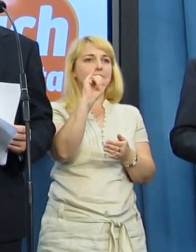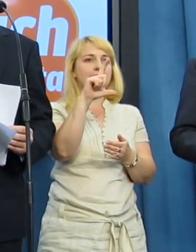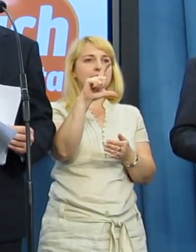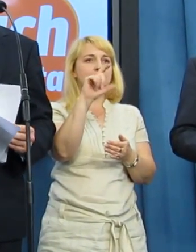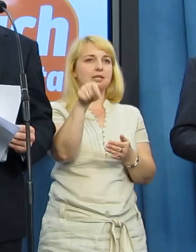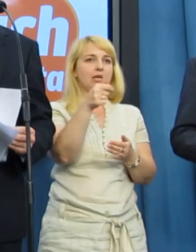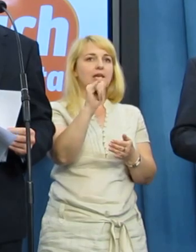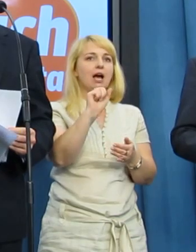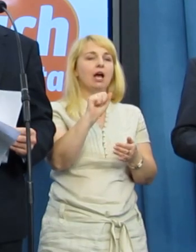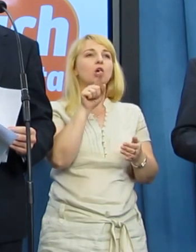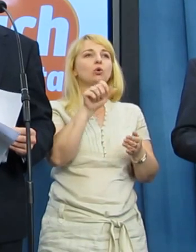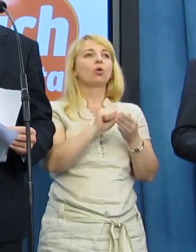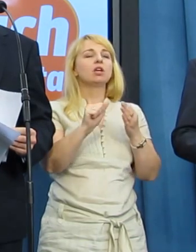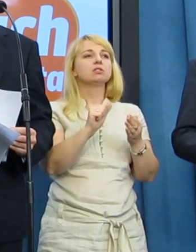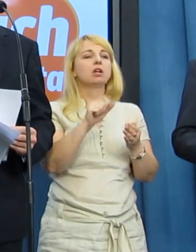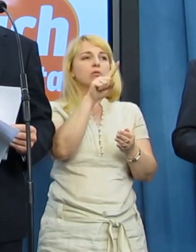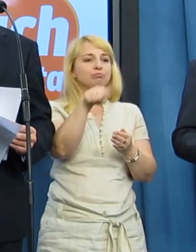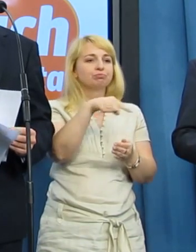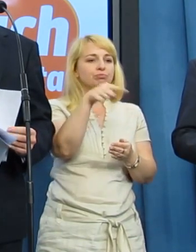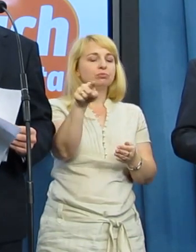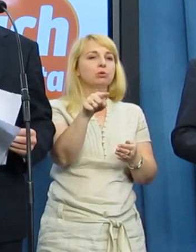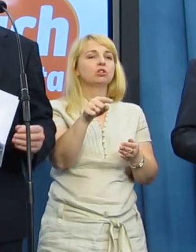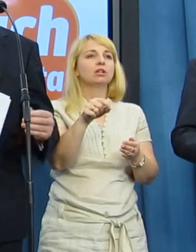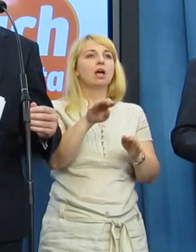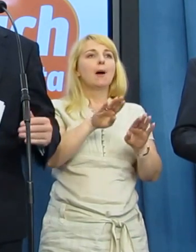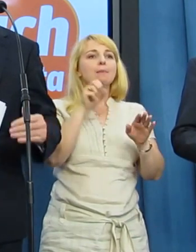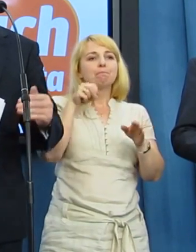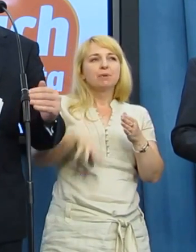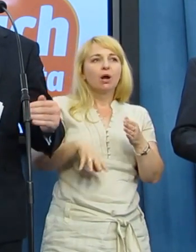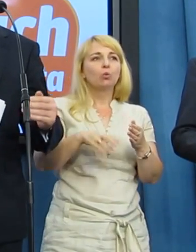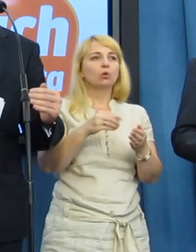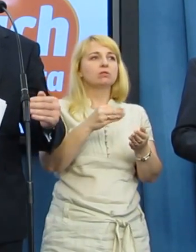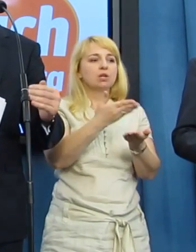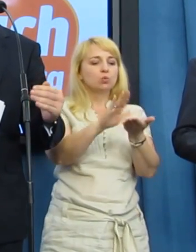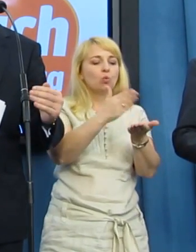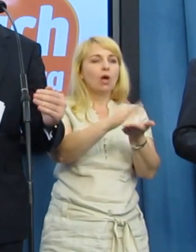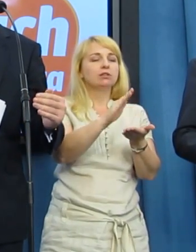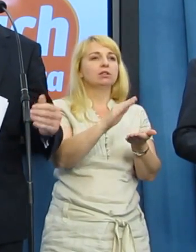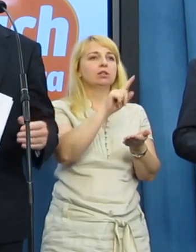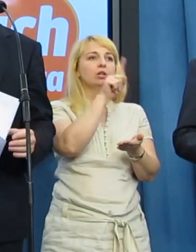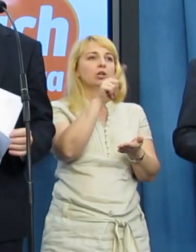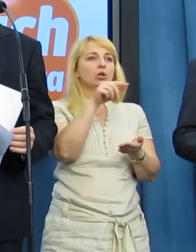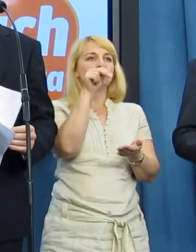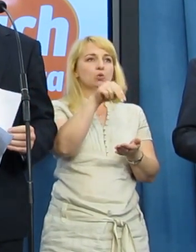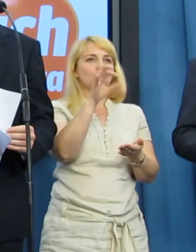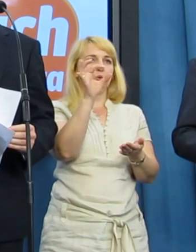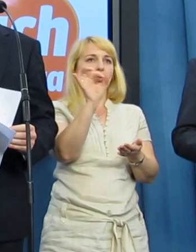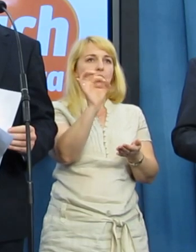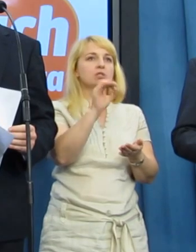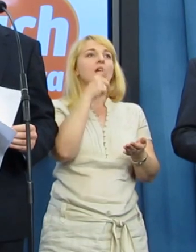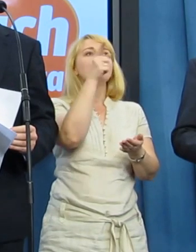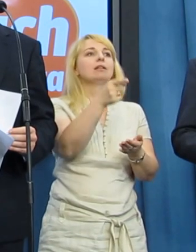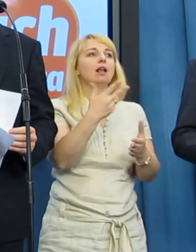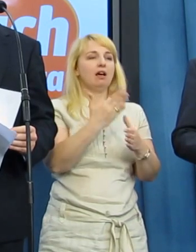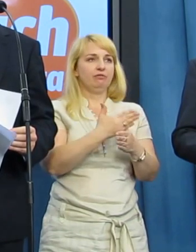żeby umorzyć składki, zaległe składki przedsiębiorcom, którzy zalegają właśnie ze składkami w ZUS-ie za lata